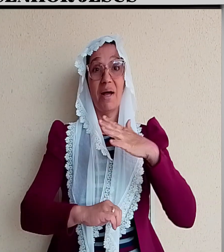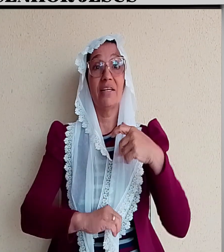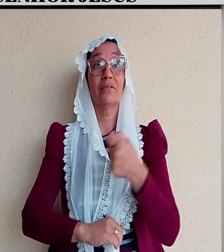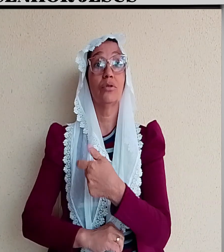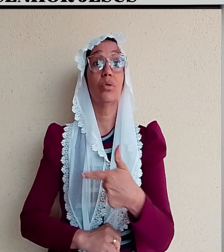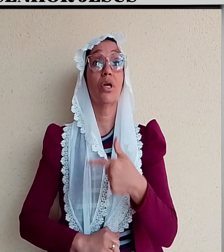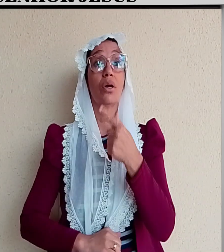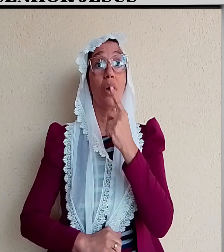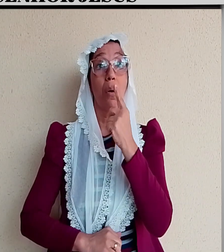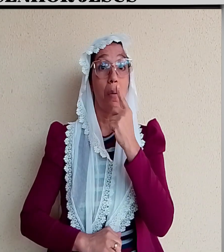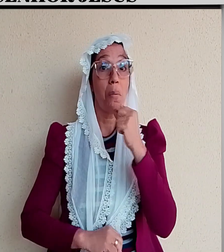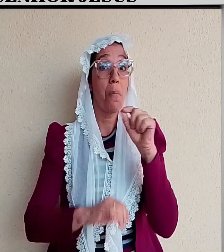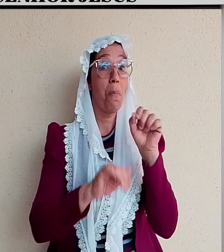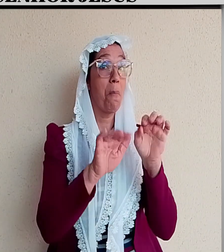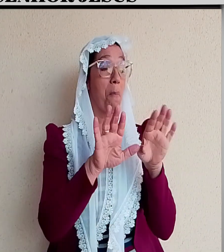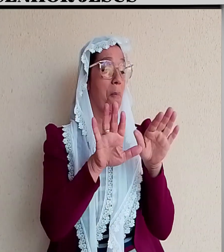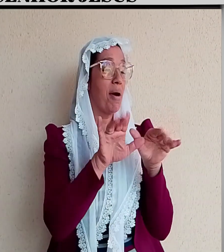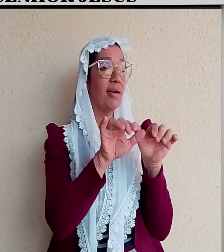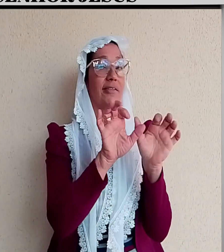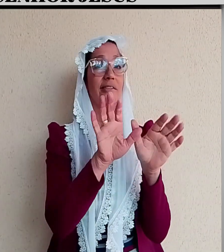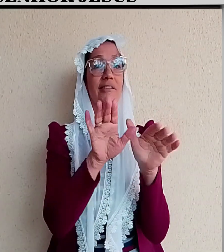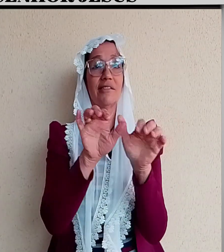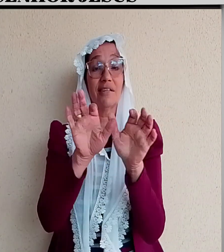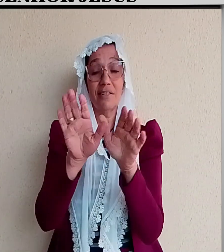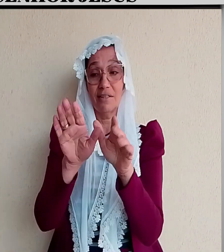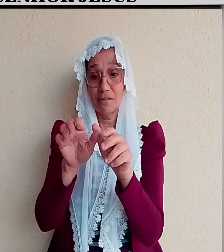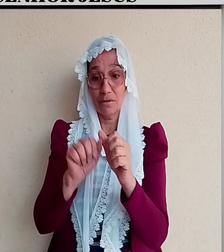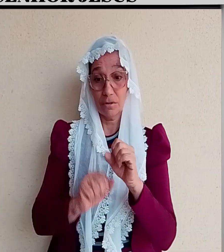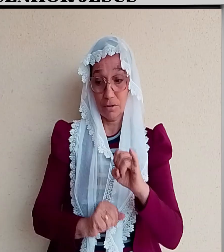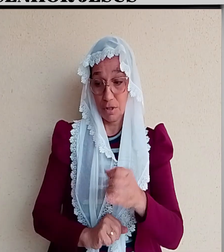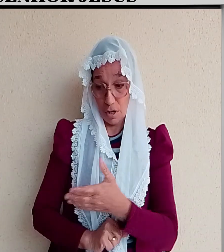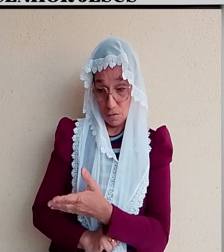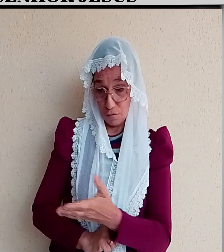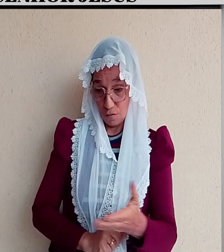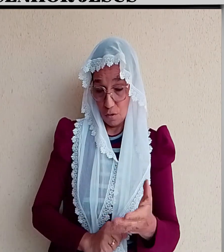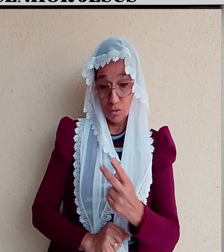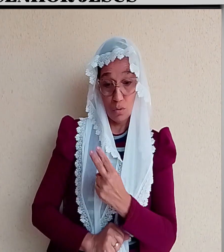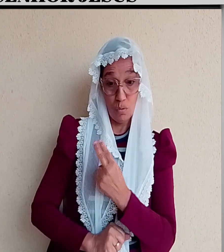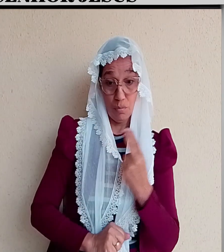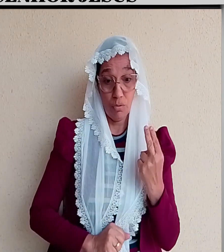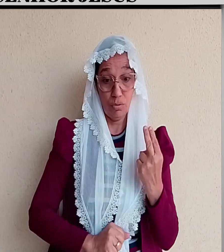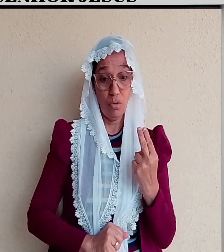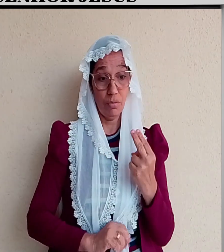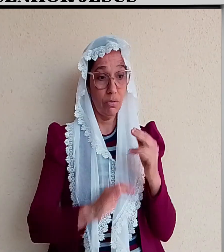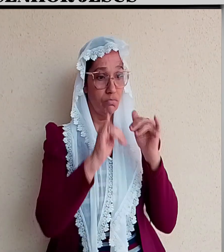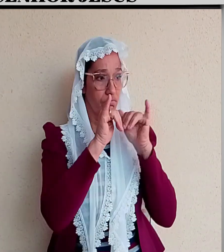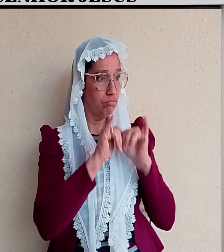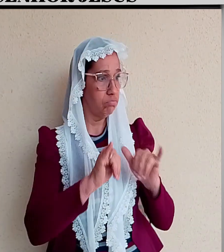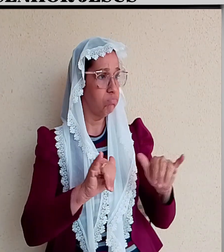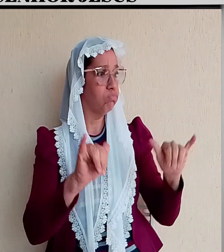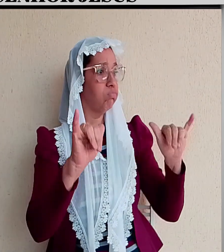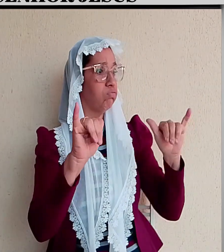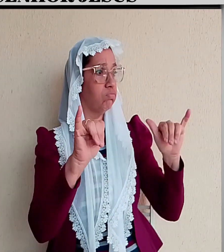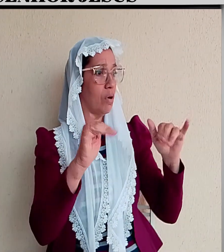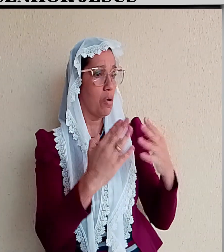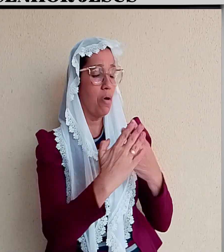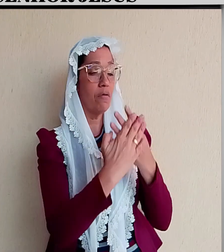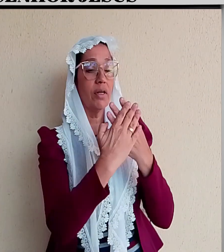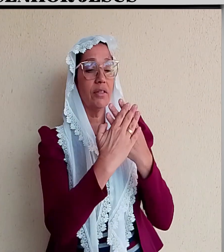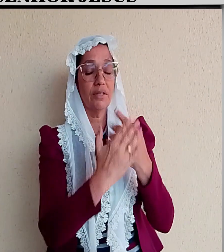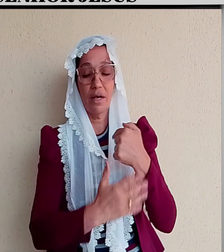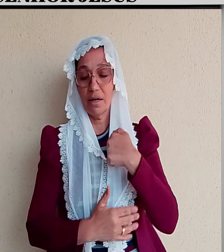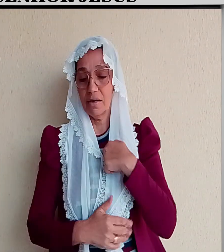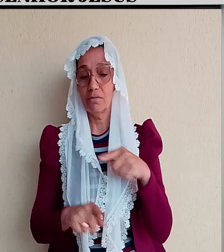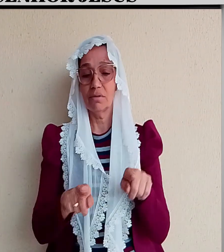diante dos homens, eu o confessarei diante de meu Pai, que está nos céus. Mas qualquer que me negar